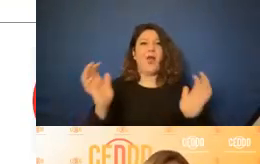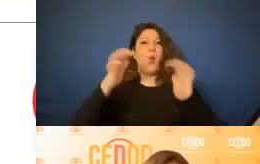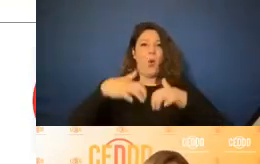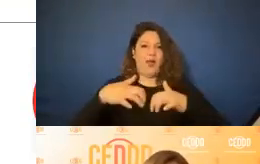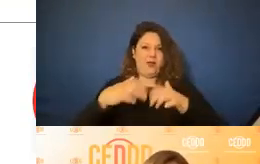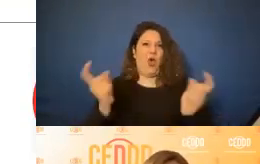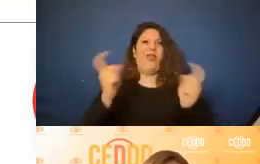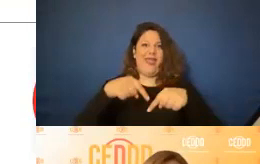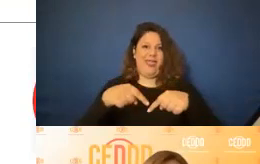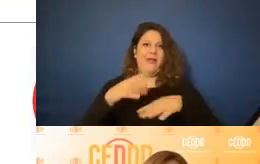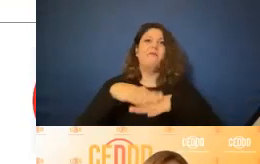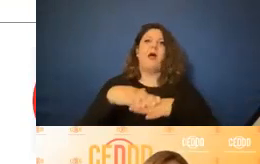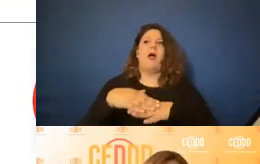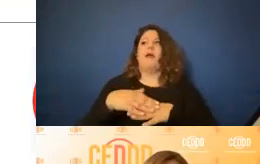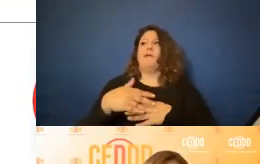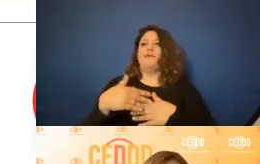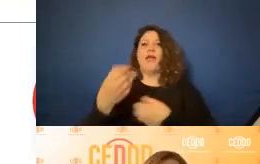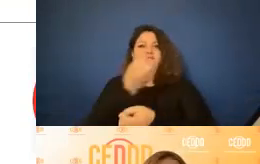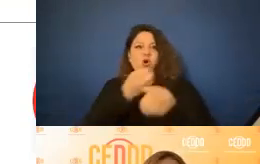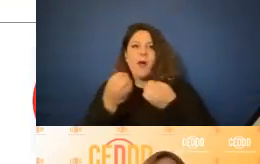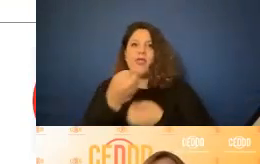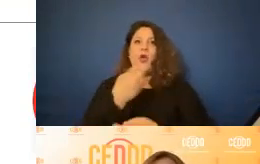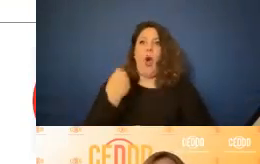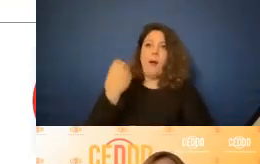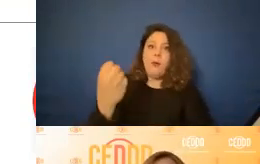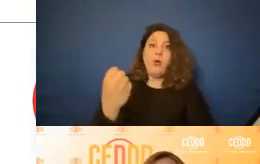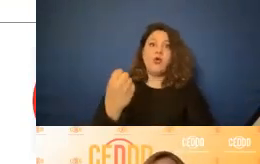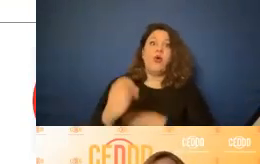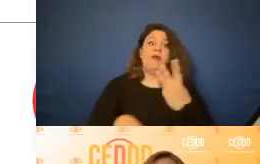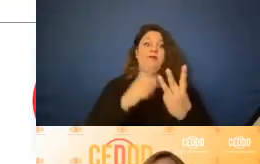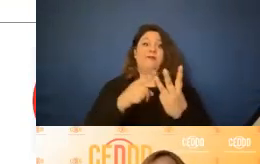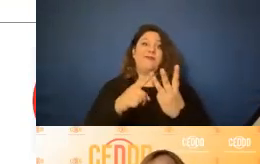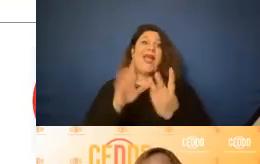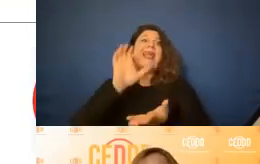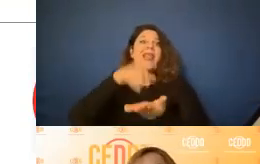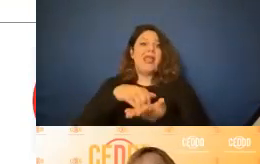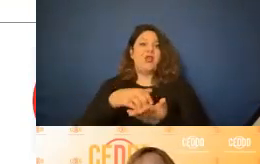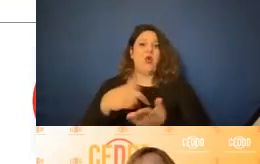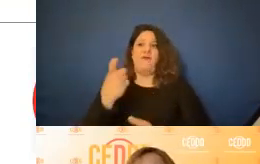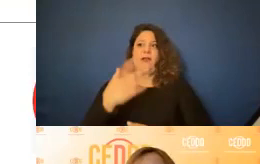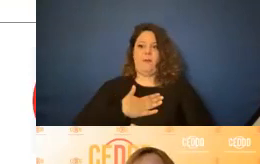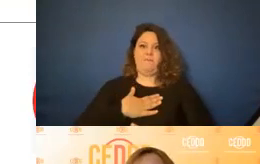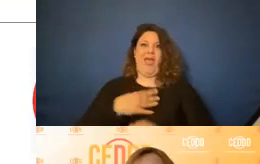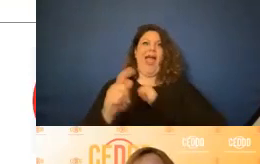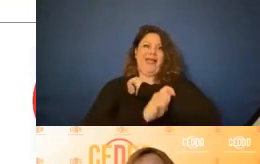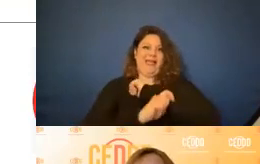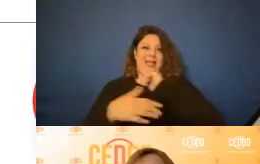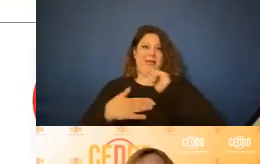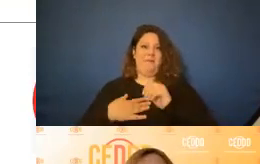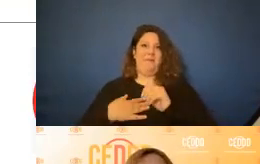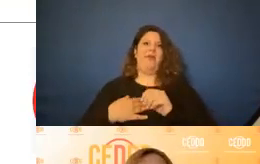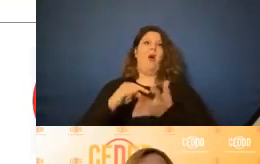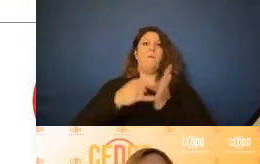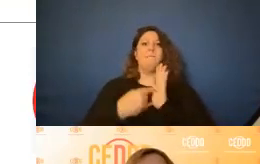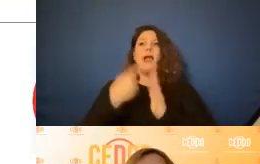ofrecer apoyo, seguridad y después ya a nivel de centro pues tener las propias estrategias, plan de vigilancia, política de tolerancia